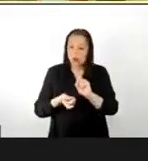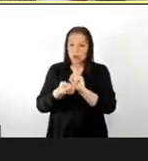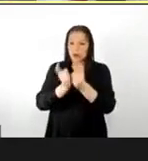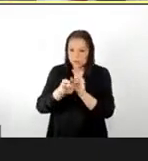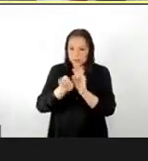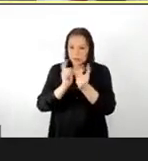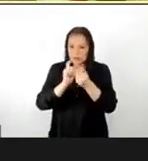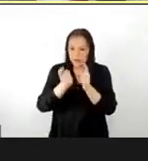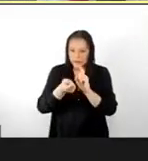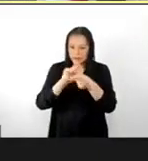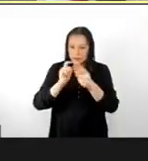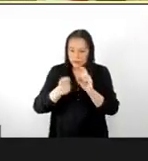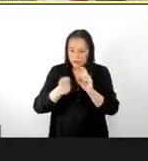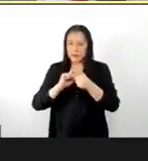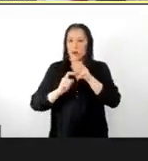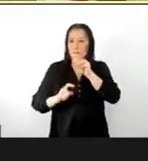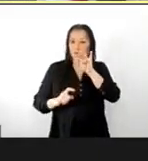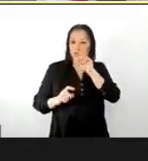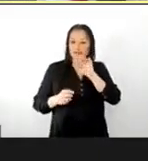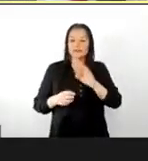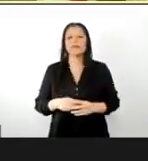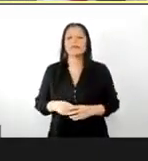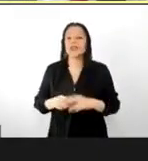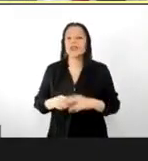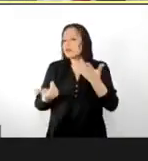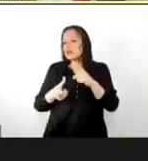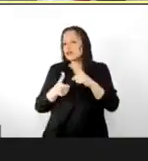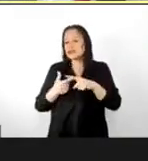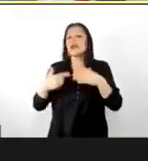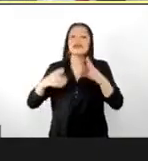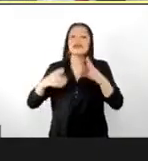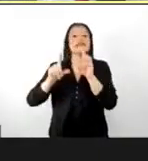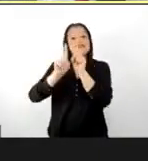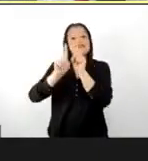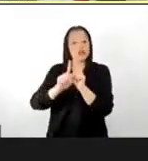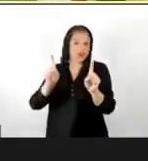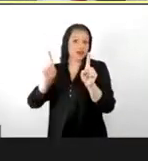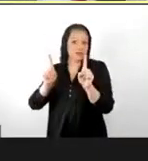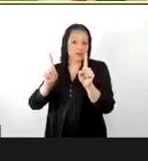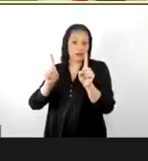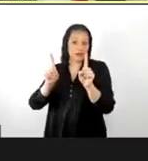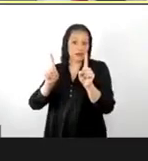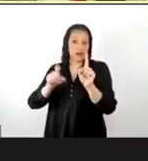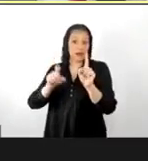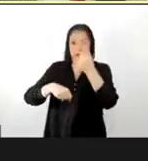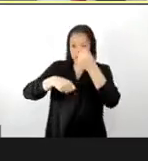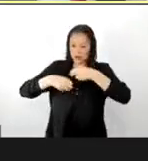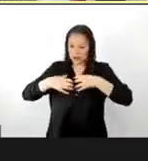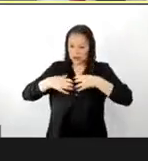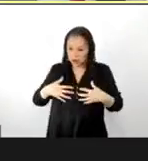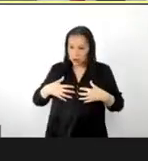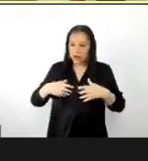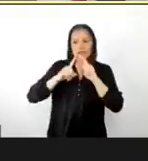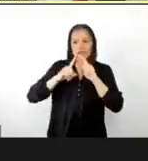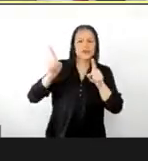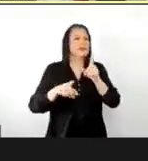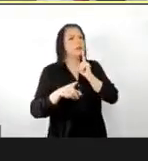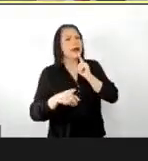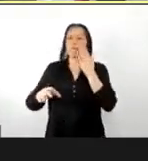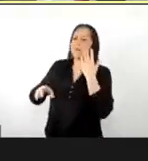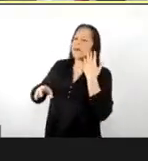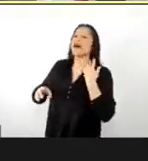produzcan mutaciones. Y al producirse mutaciones, entonces ya es diferente el virus de su papá, de su mamá, por